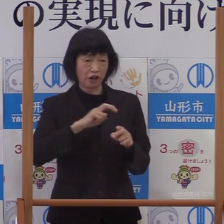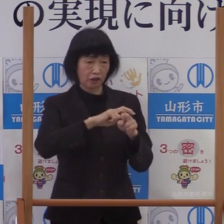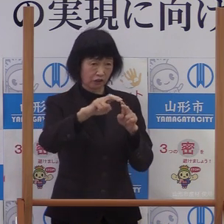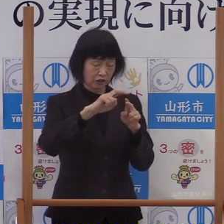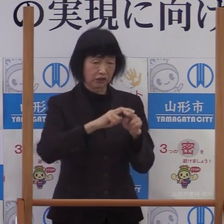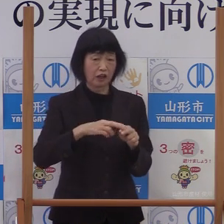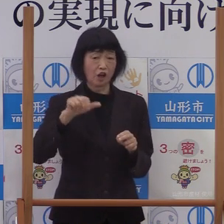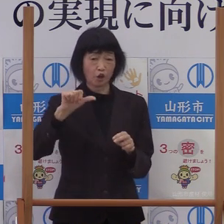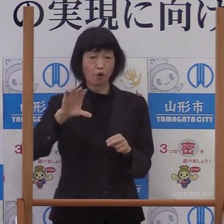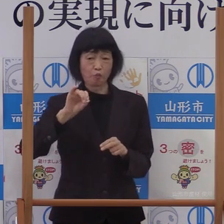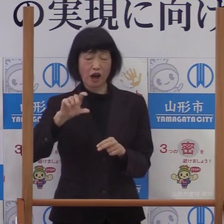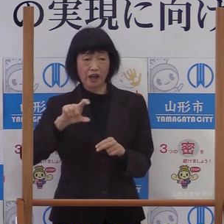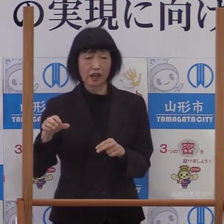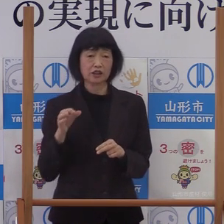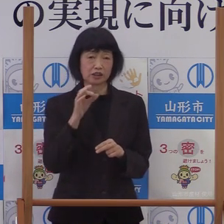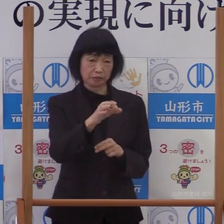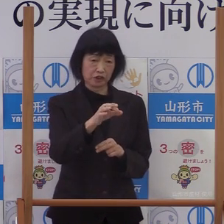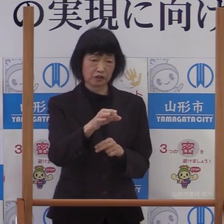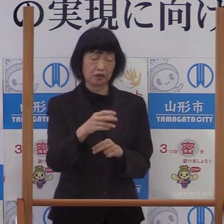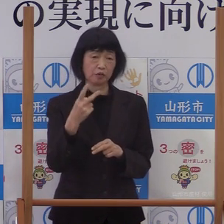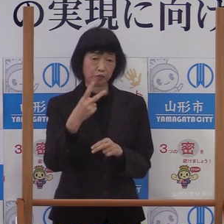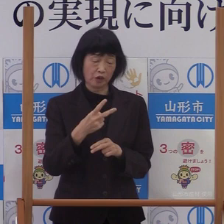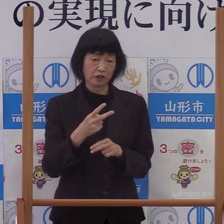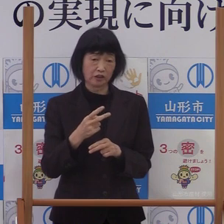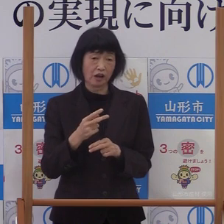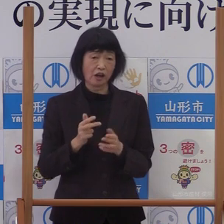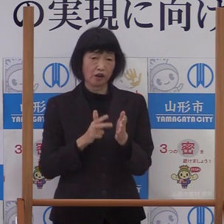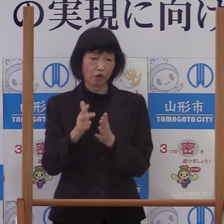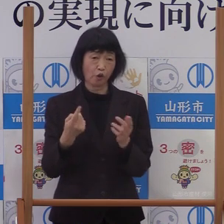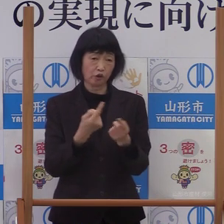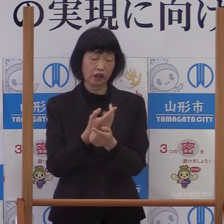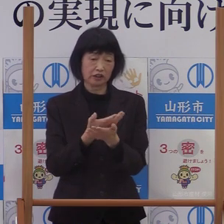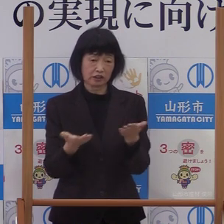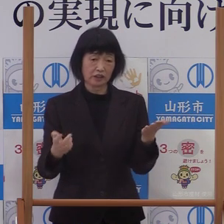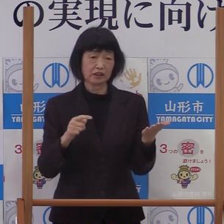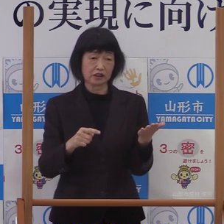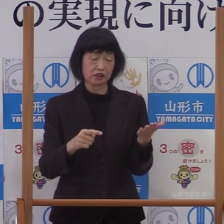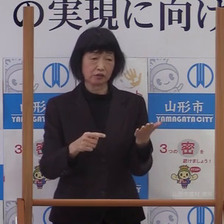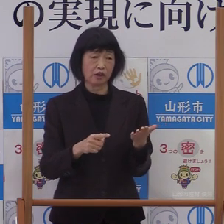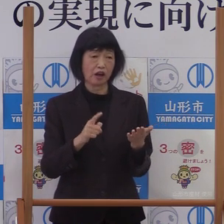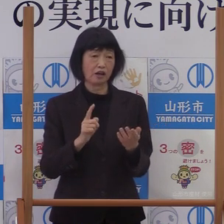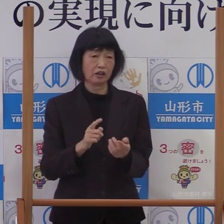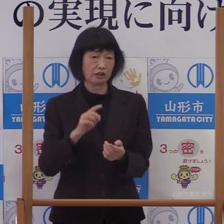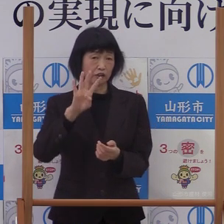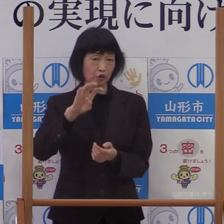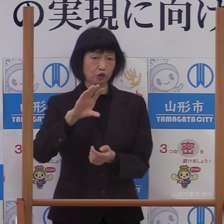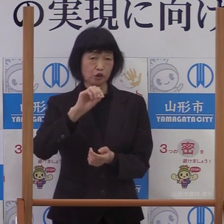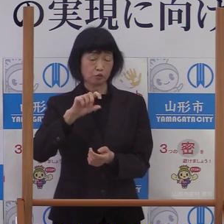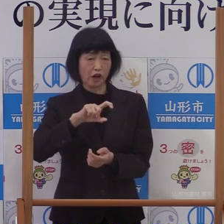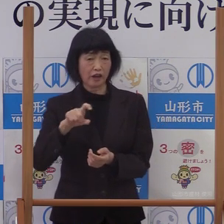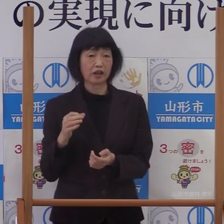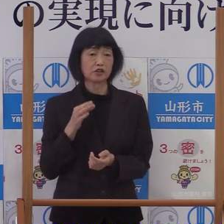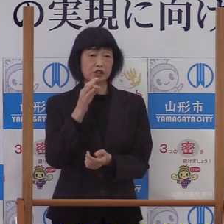。その他、旅行代理店につきましては、1事業者あたり40万円を支給いた